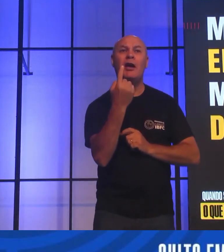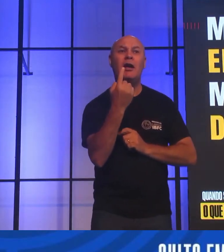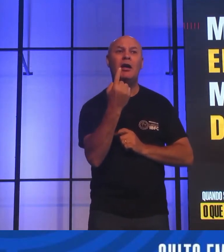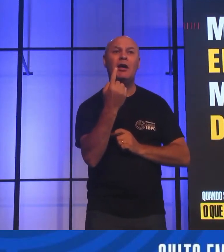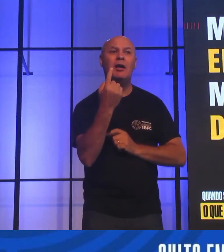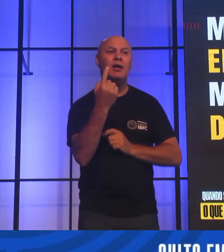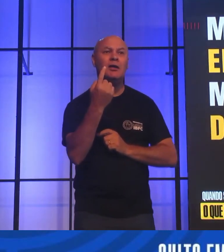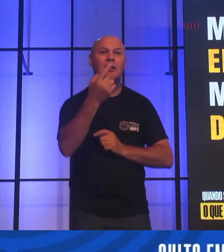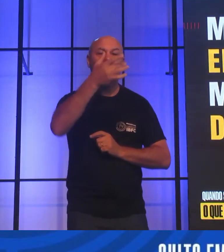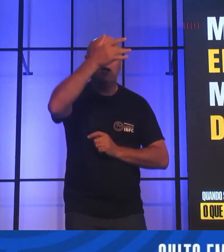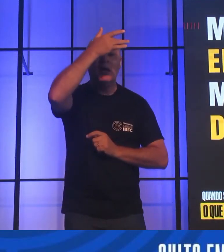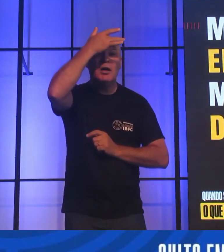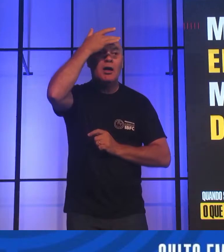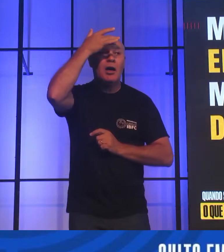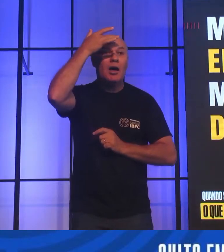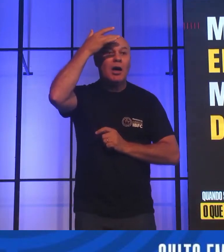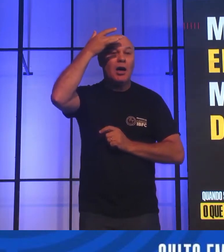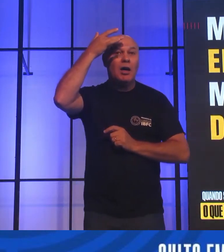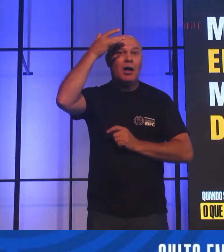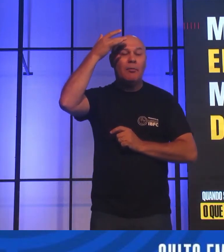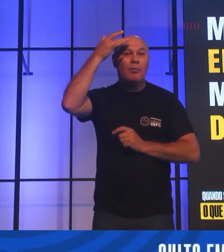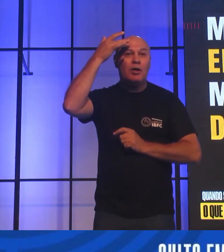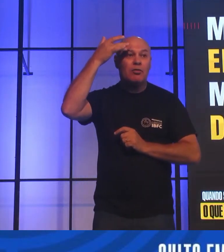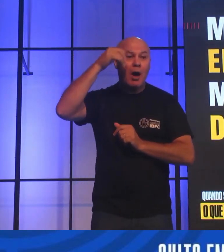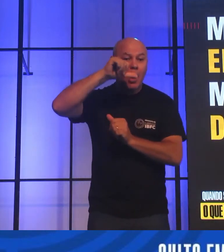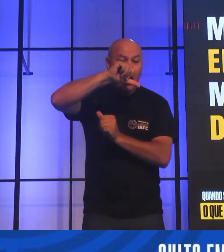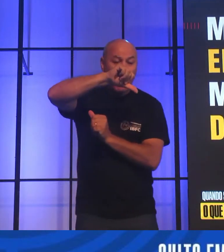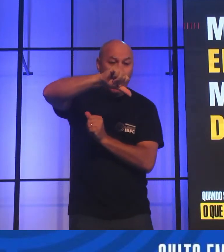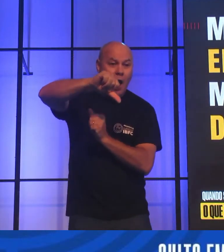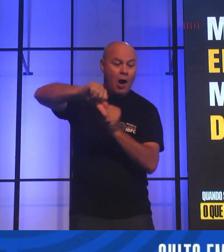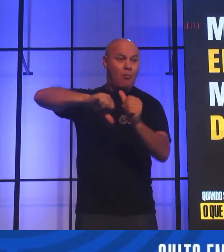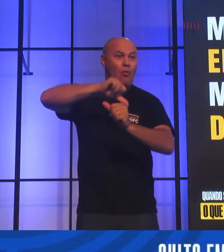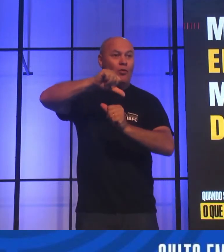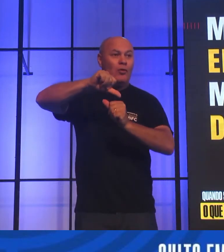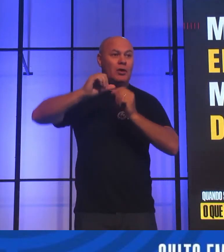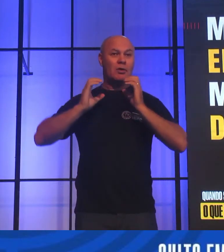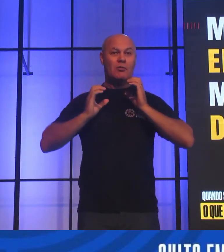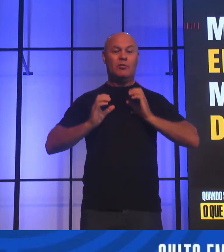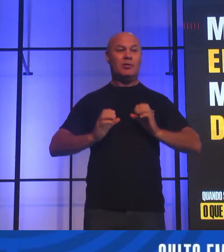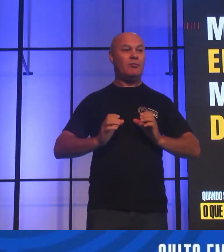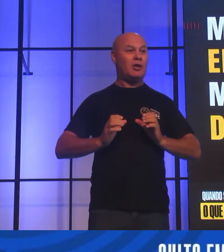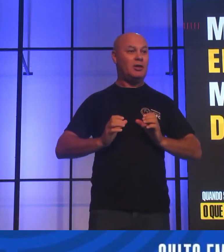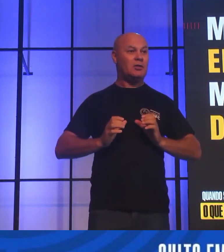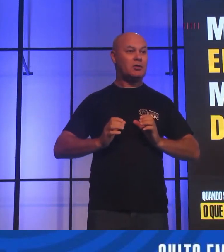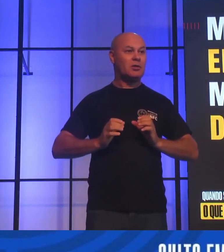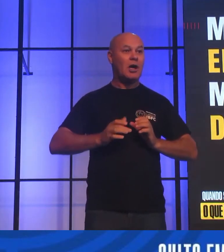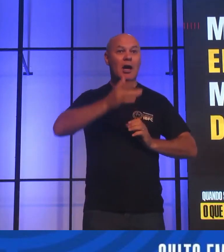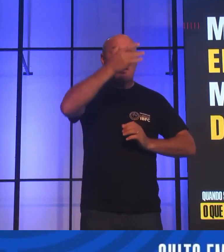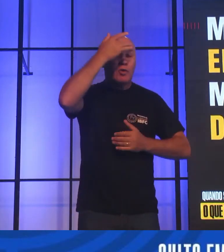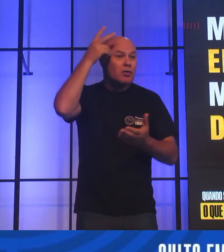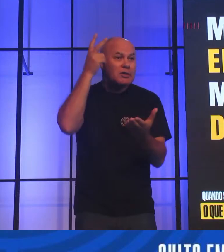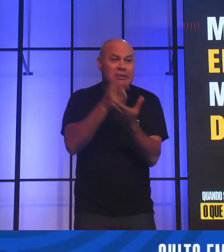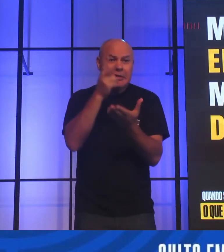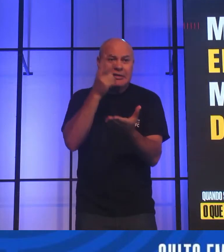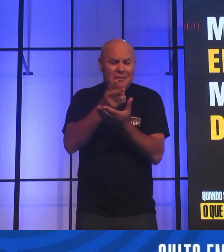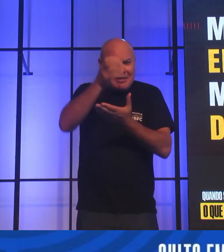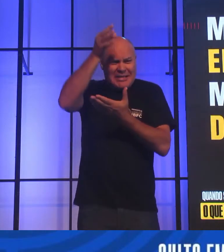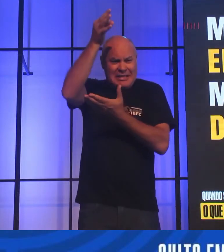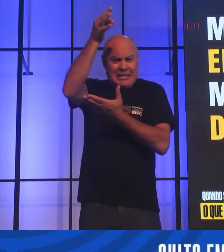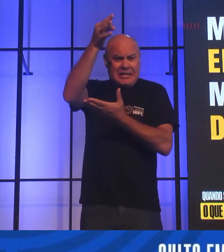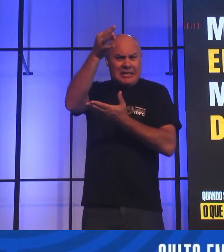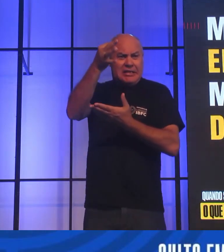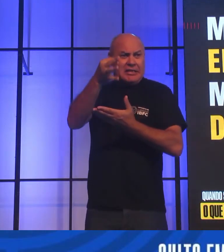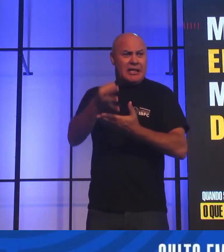fazem com que eles se transformem, fazem com que eles ajam de uma forma